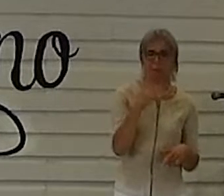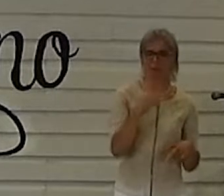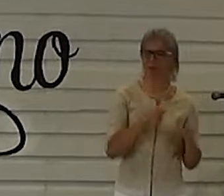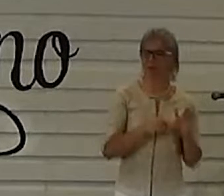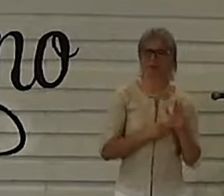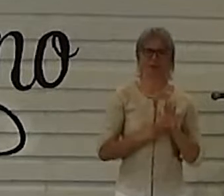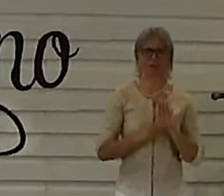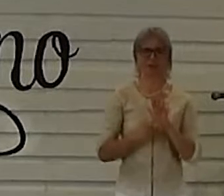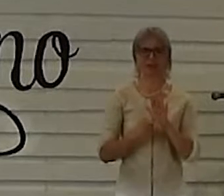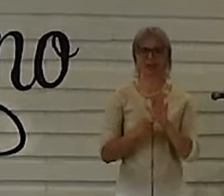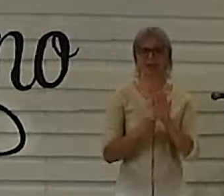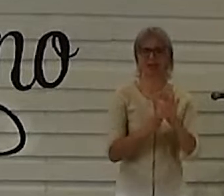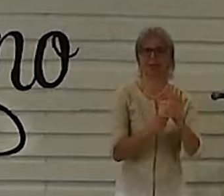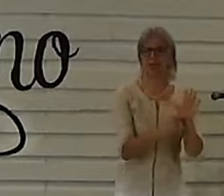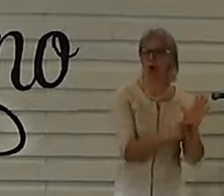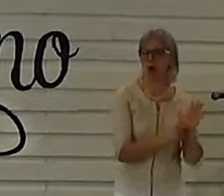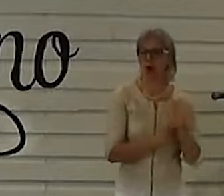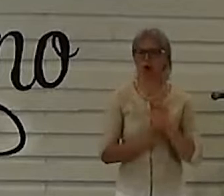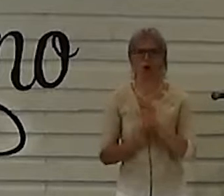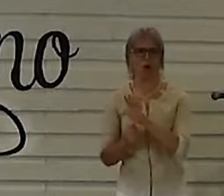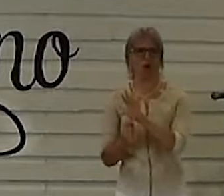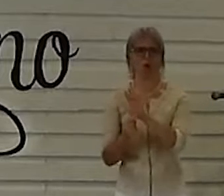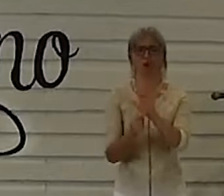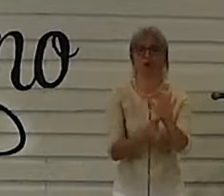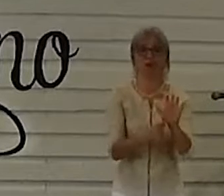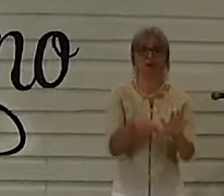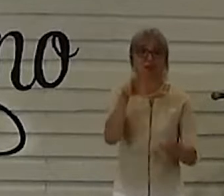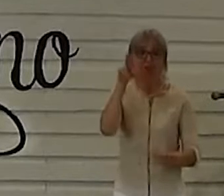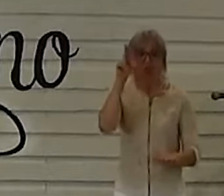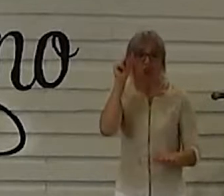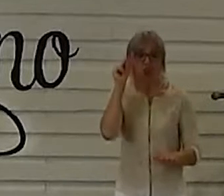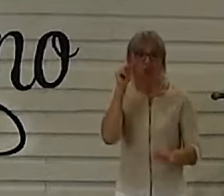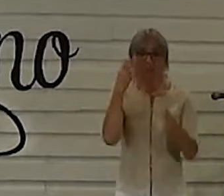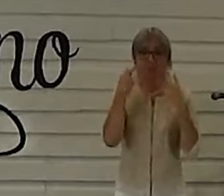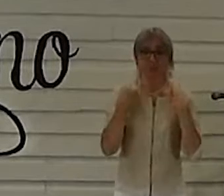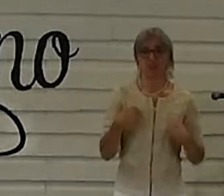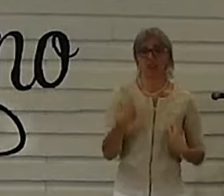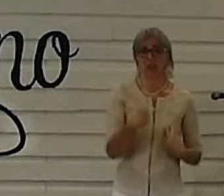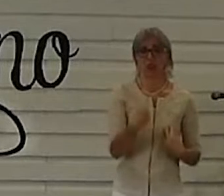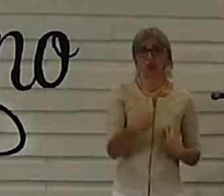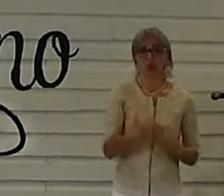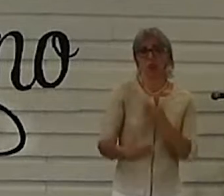perché riconosce che la sua vita prima di conoscere il Signore era una vita di peccato.